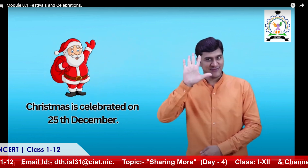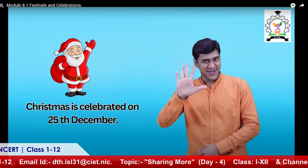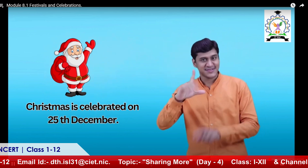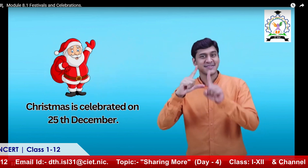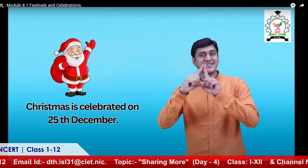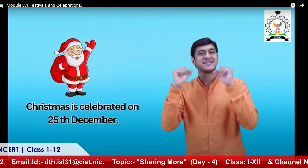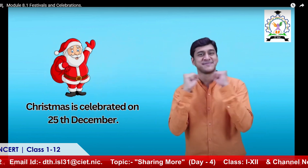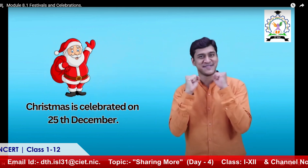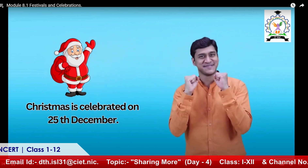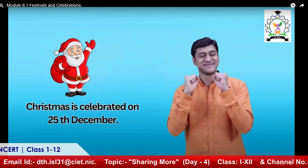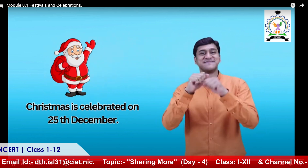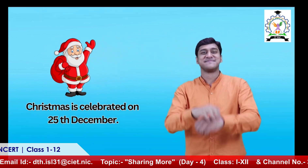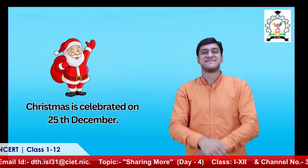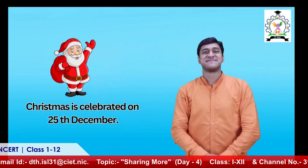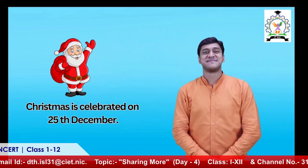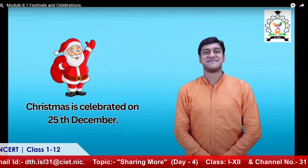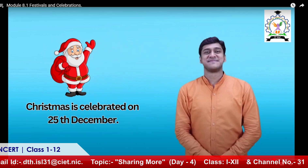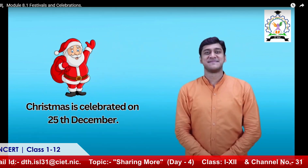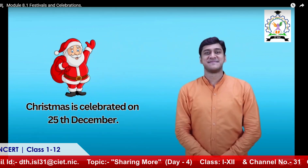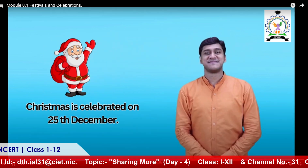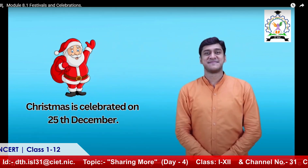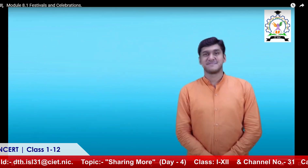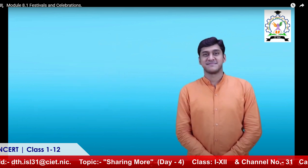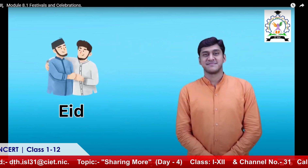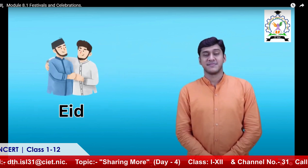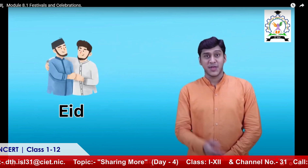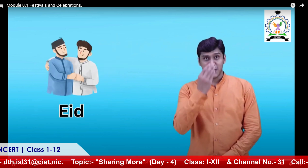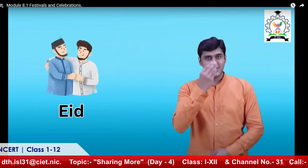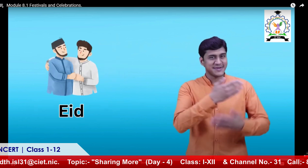25 दिसंबर को मनाया जाता है।